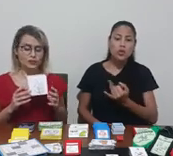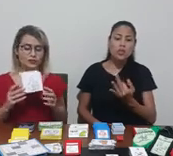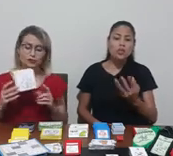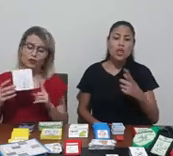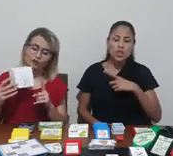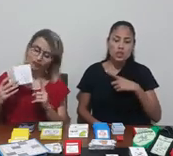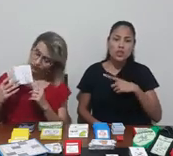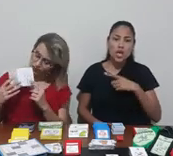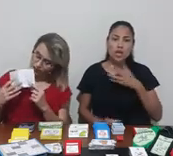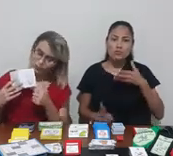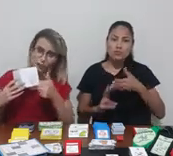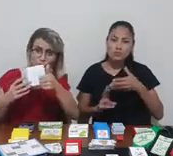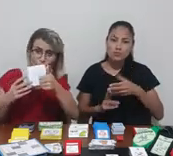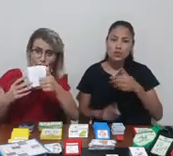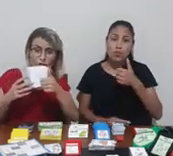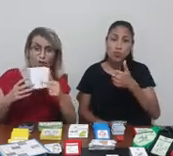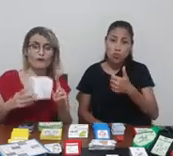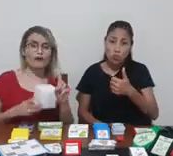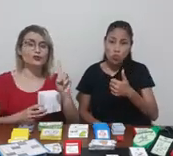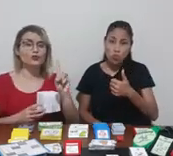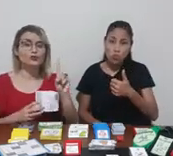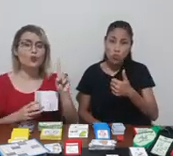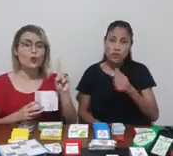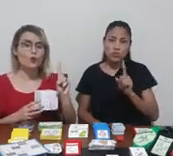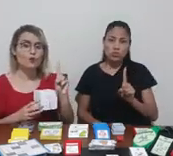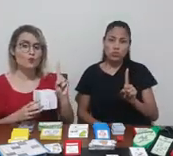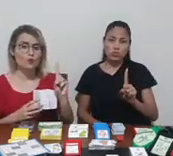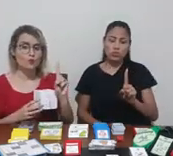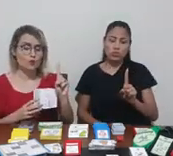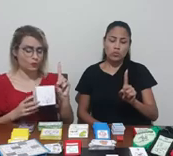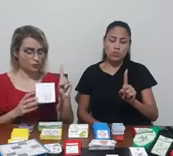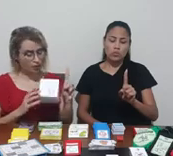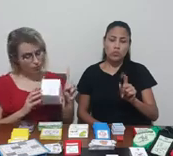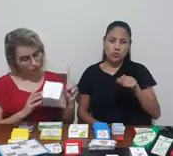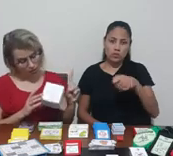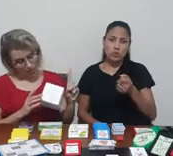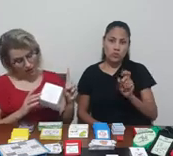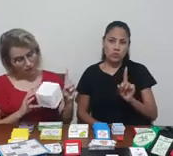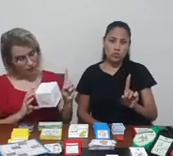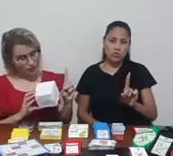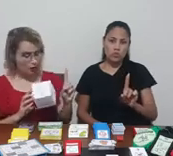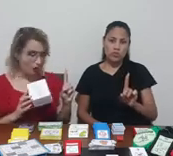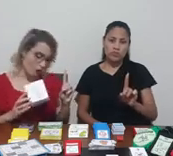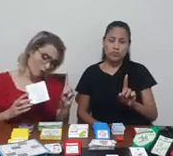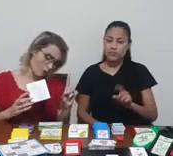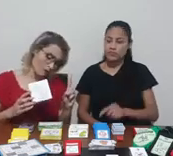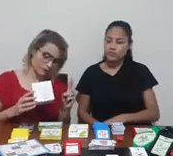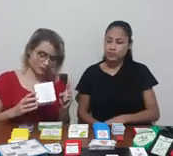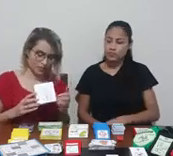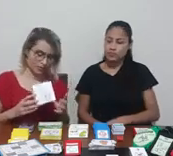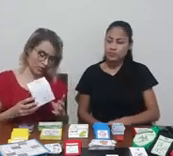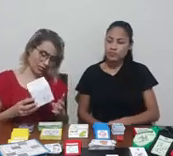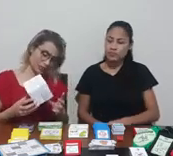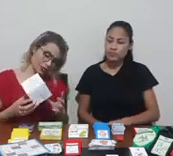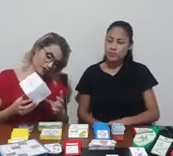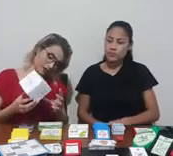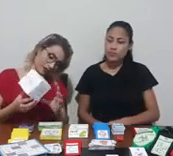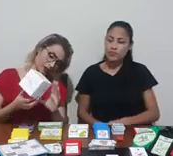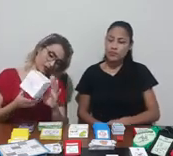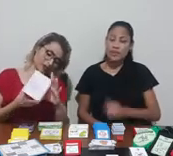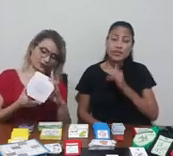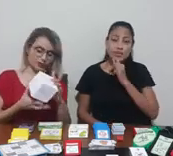as coisas. Então, ao invés de fazer esse 1, eu faço 1, certo? Aí vamos aqui, ó, 1, aí deixa